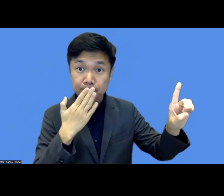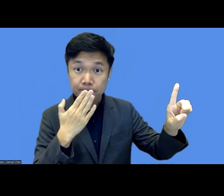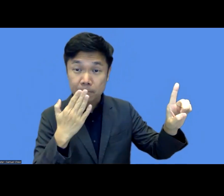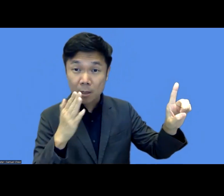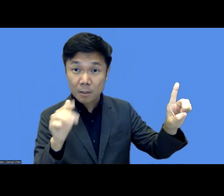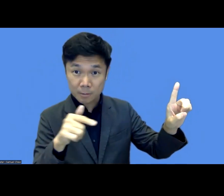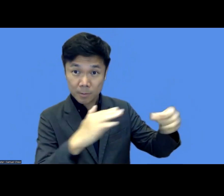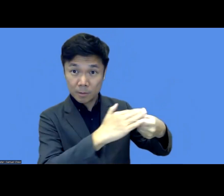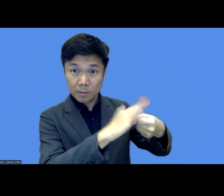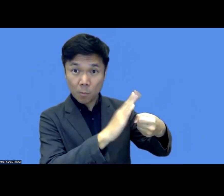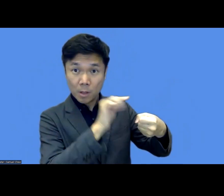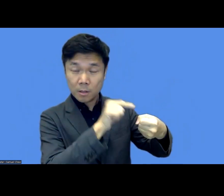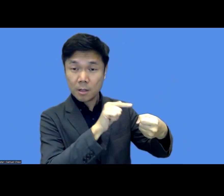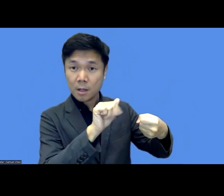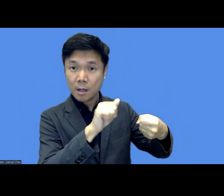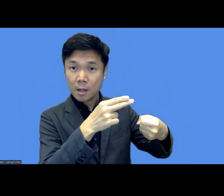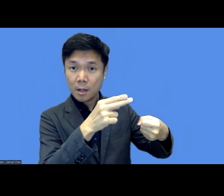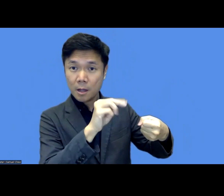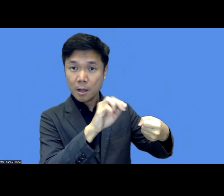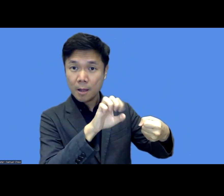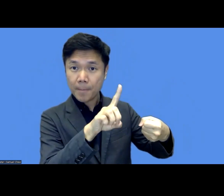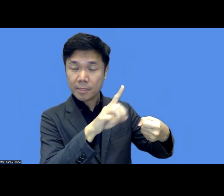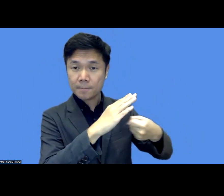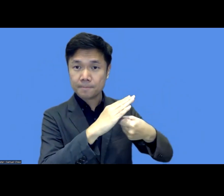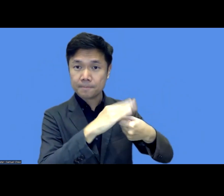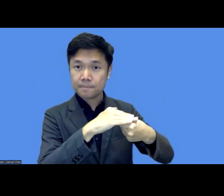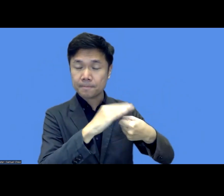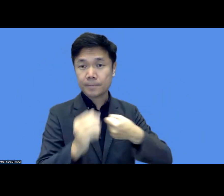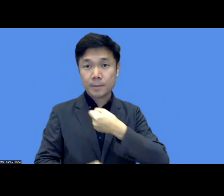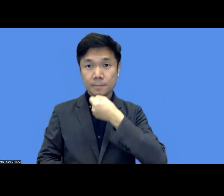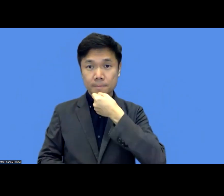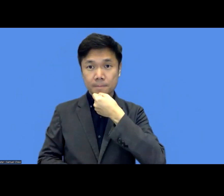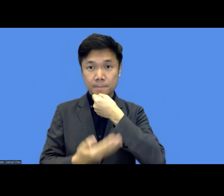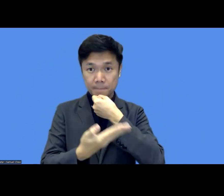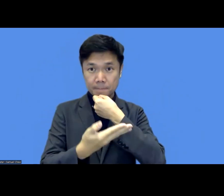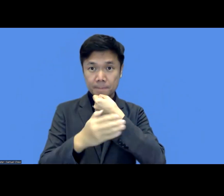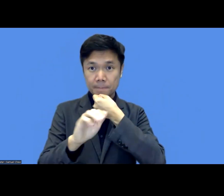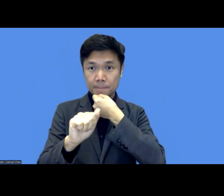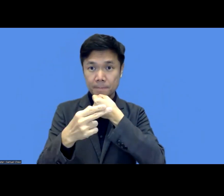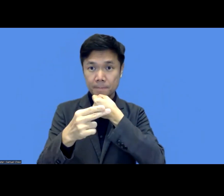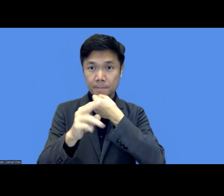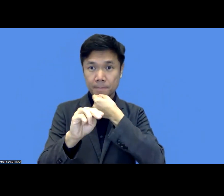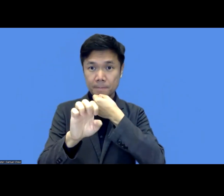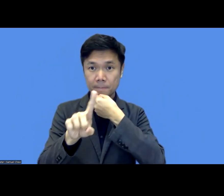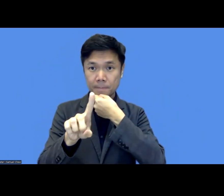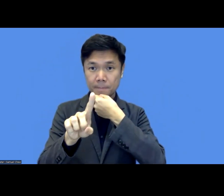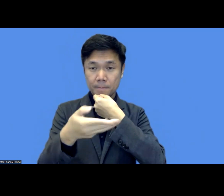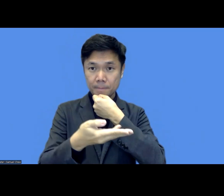Si Tania, por favor, puede darle el acceso a Ahmed.